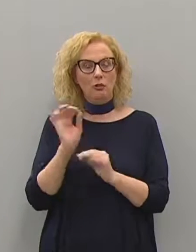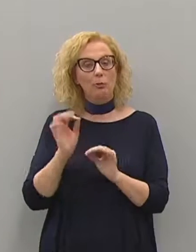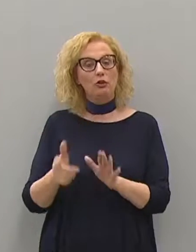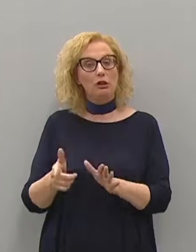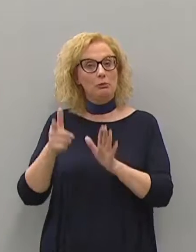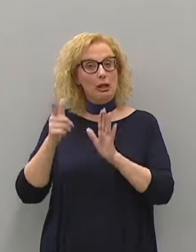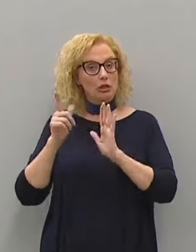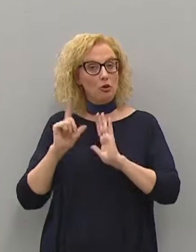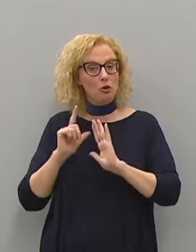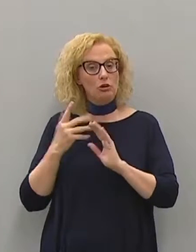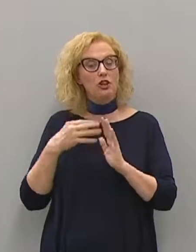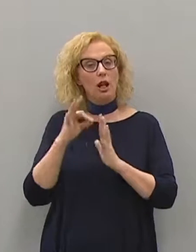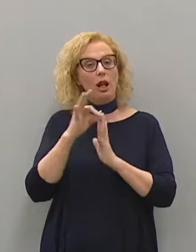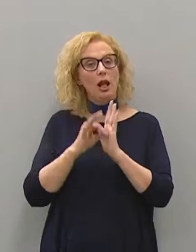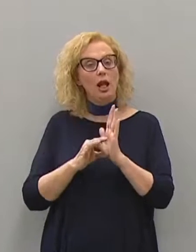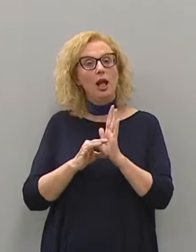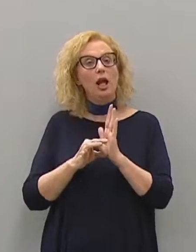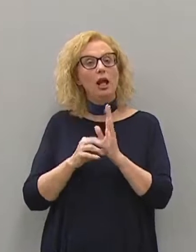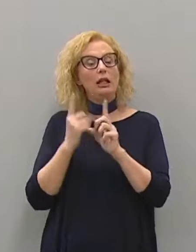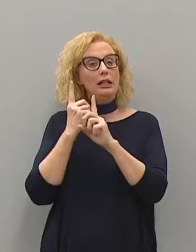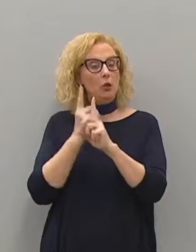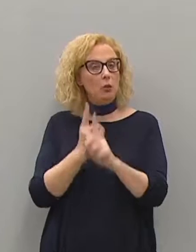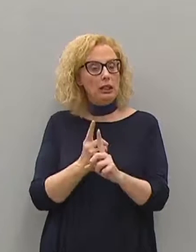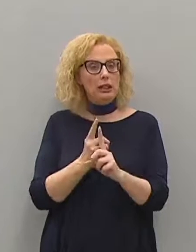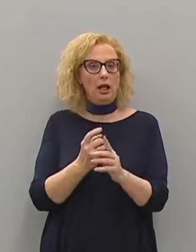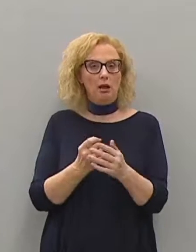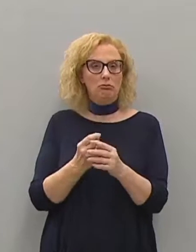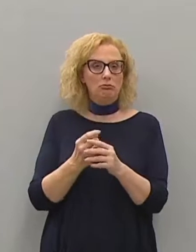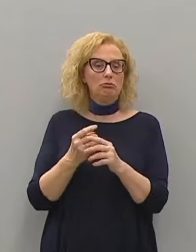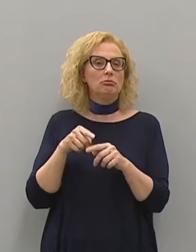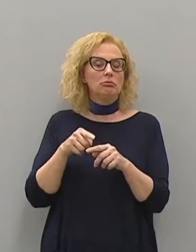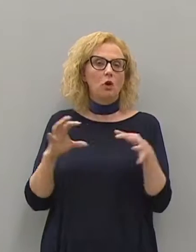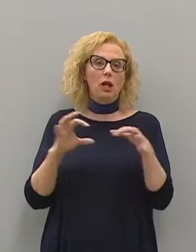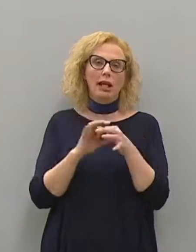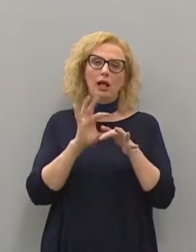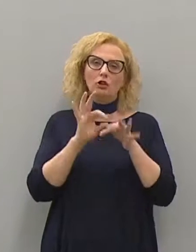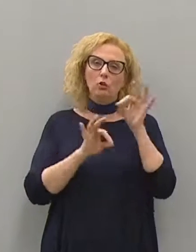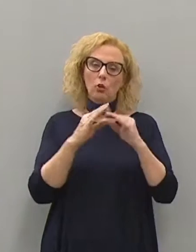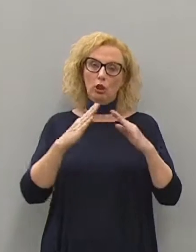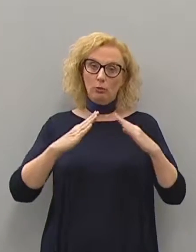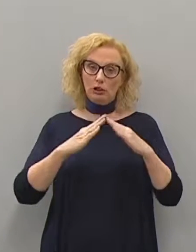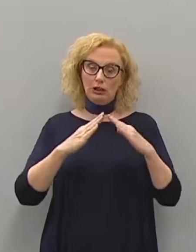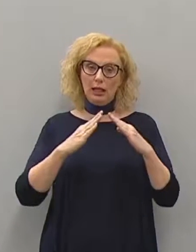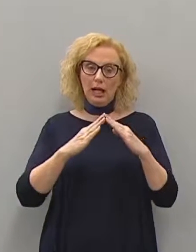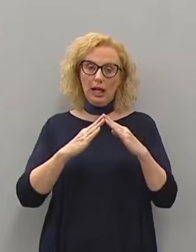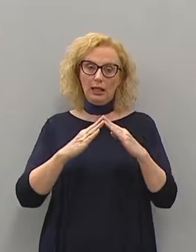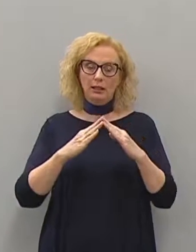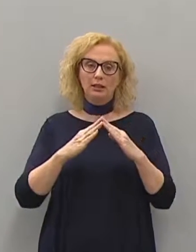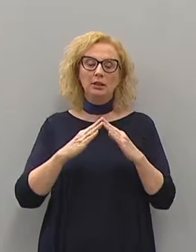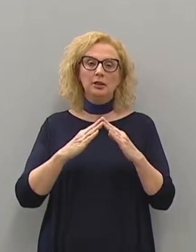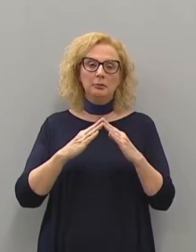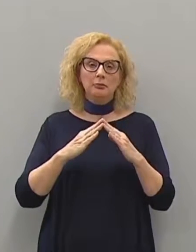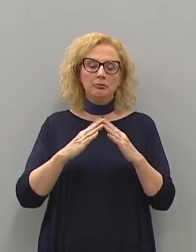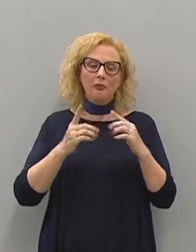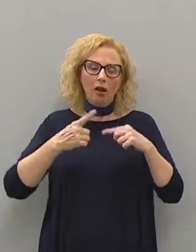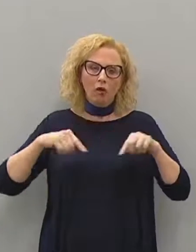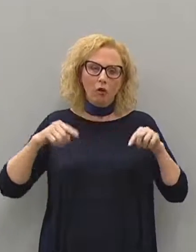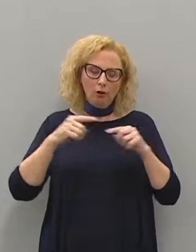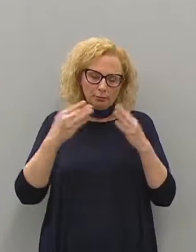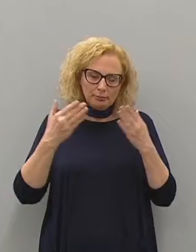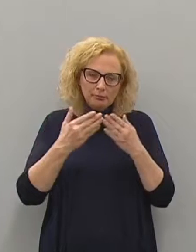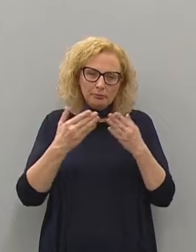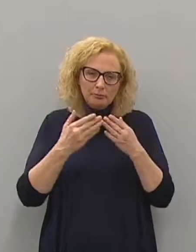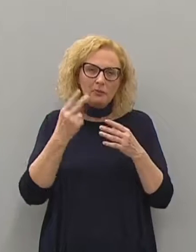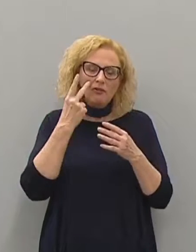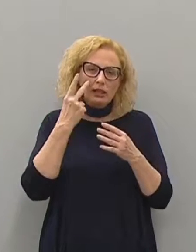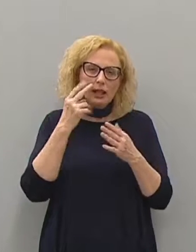sono uscite le nuove linee guida per le cure domiciliari che di fatto abbiamo studiato per vedere